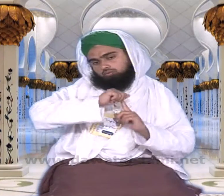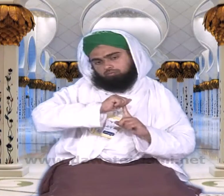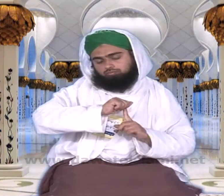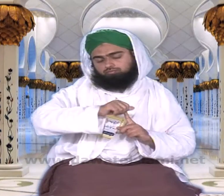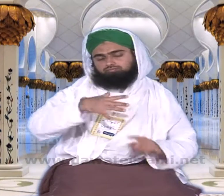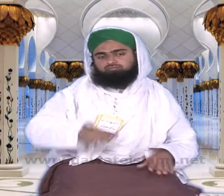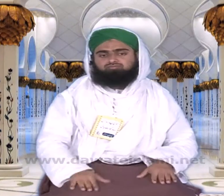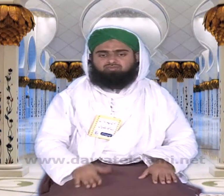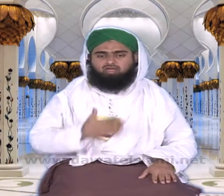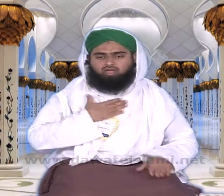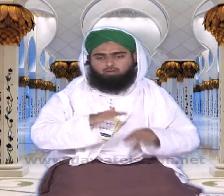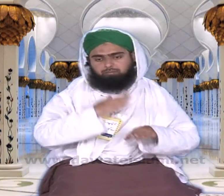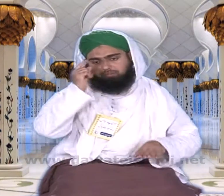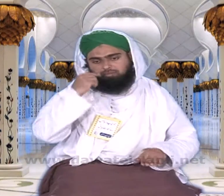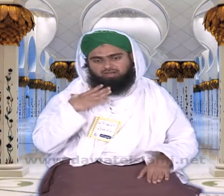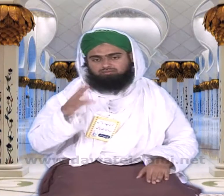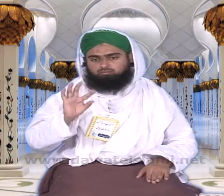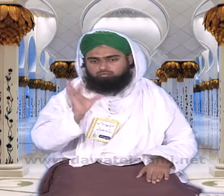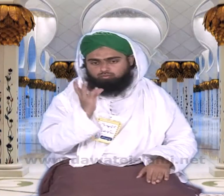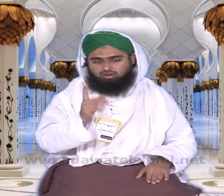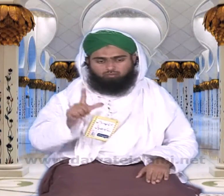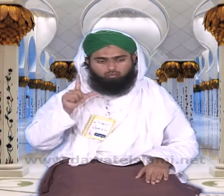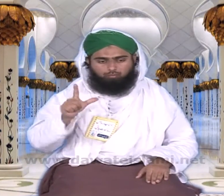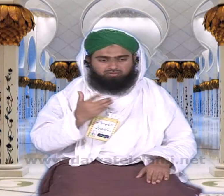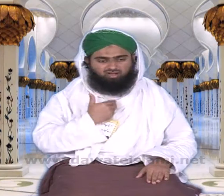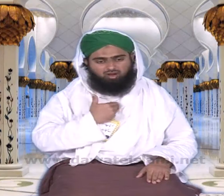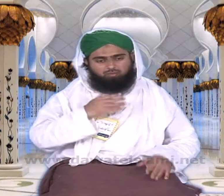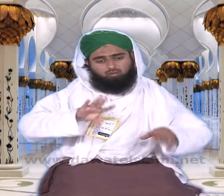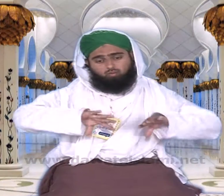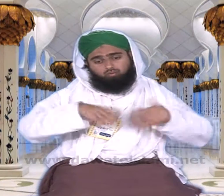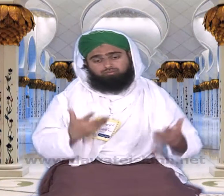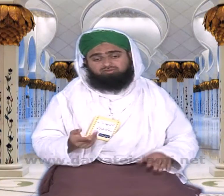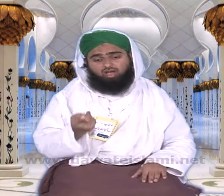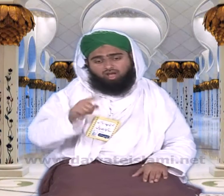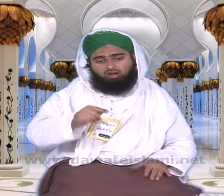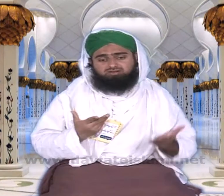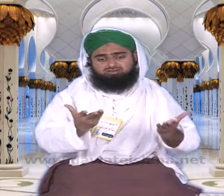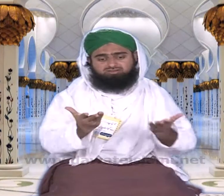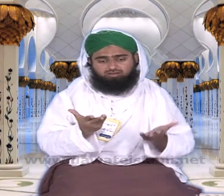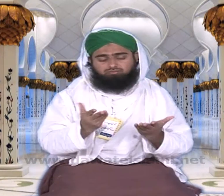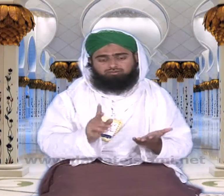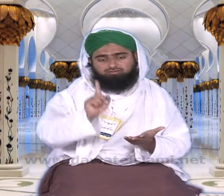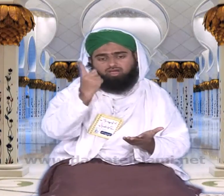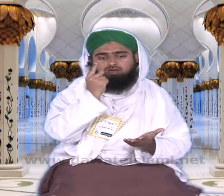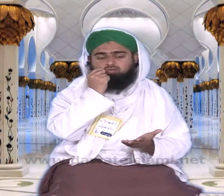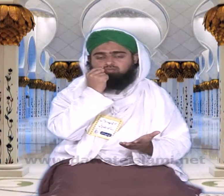بھائیو یہ دنیا کی محبت ہمیں لے ڈوبے گی کل ورد قیامت ایک بڑھیا